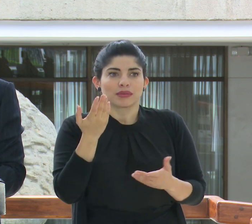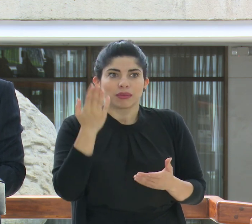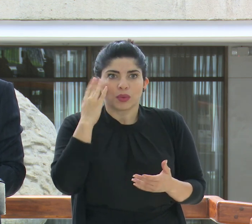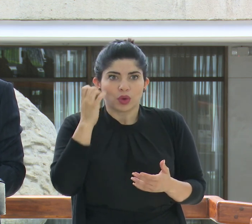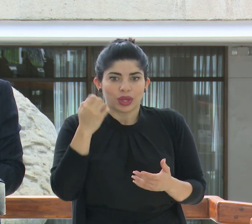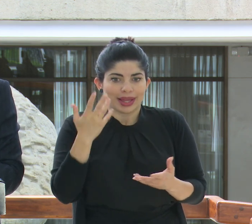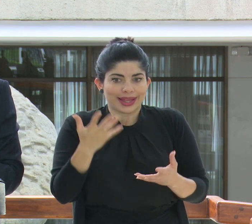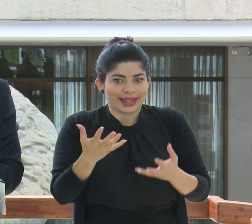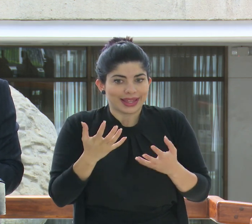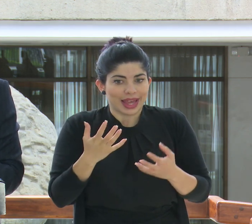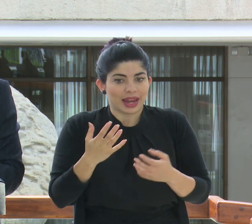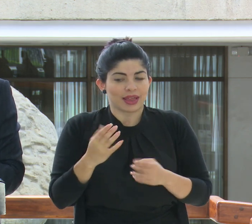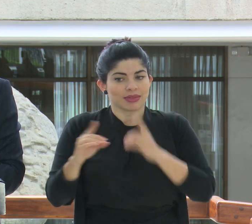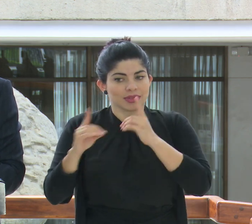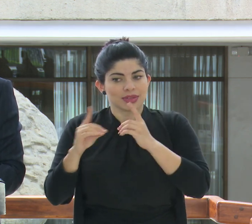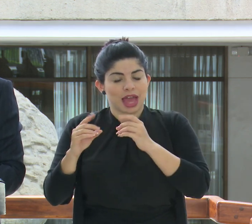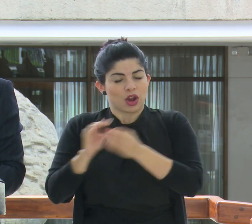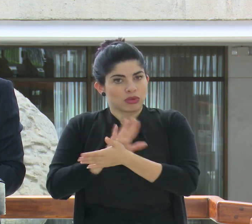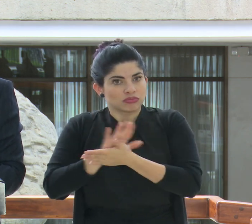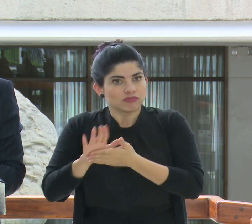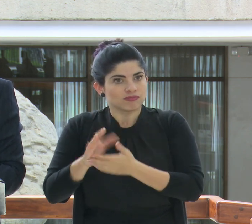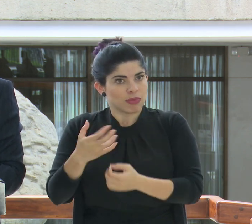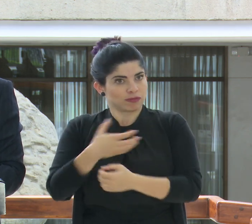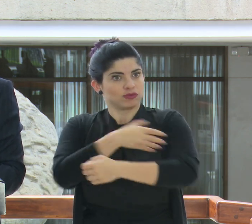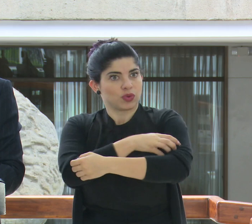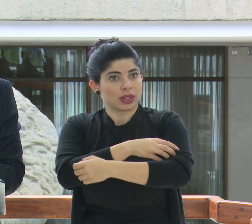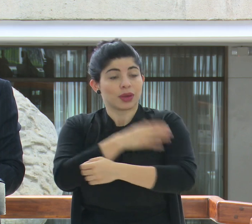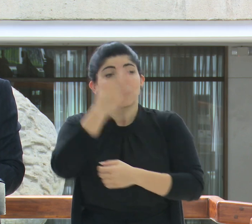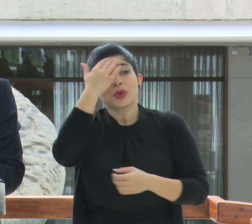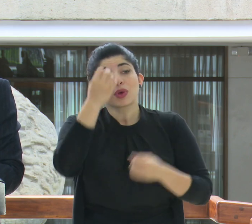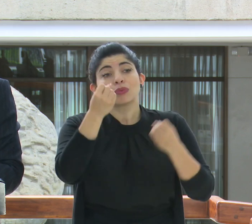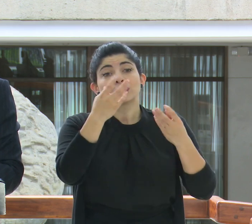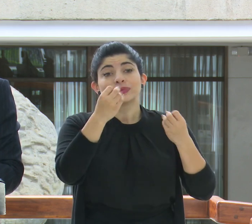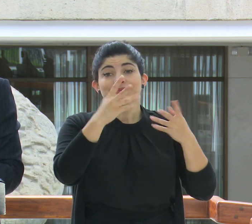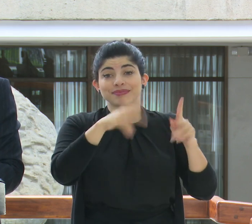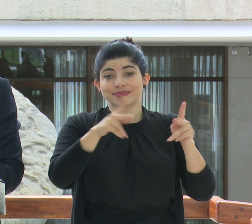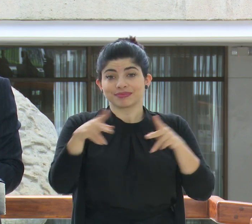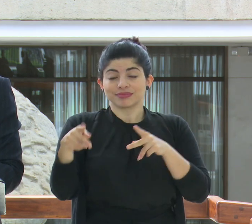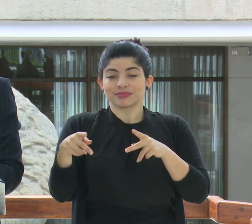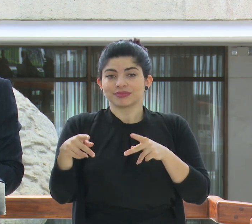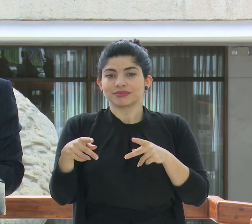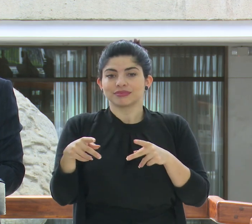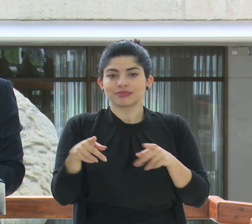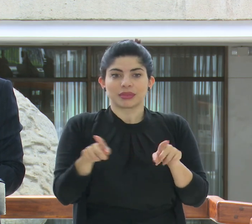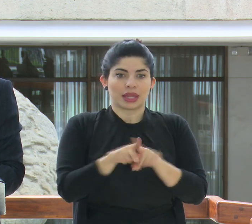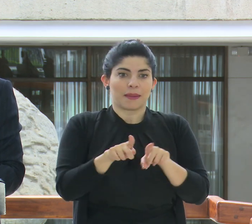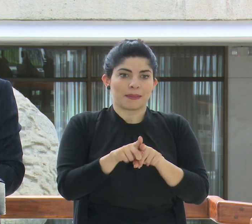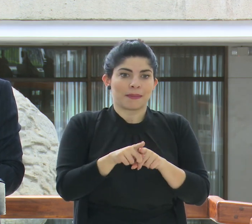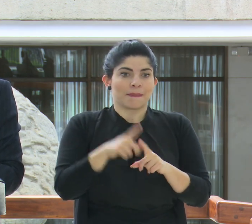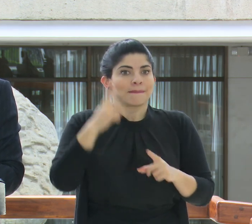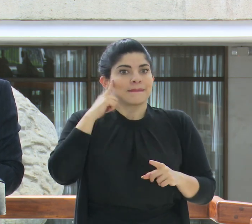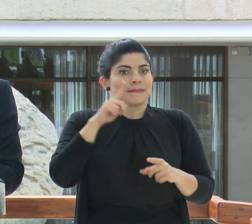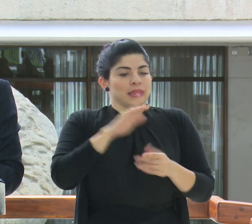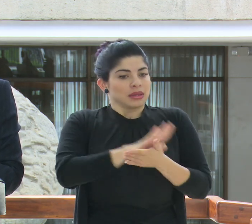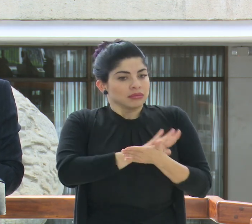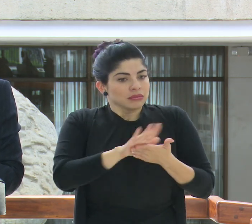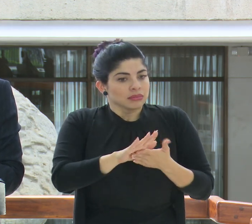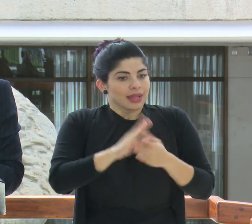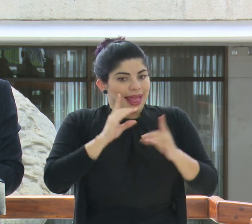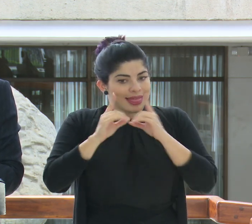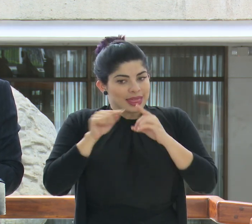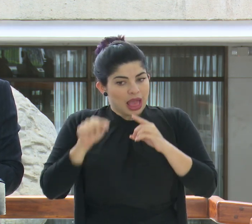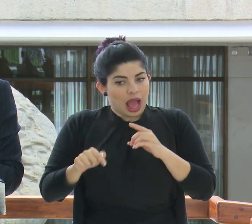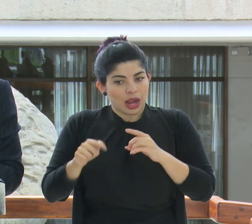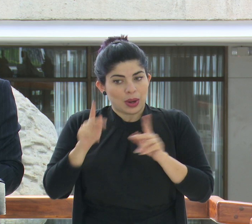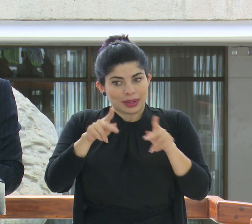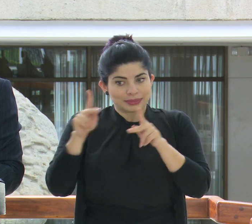ánimo de fortalecer el diálogo. Porque para muchos actores, incluso para la legitimidad del propio diálogo y de